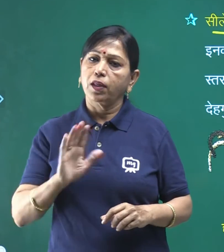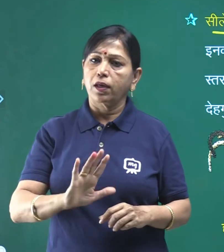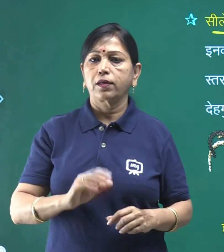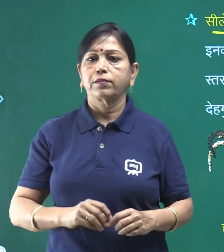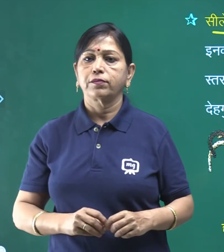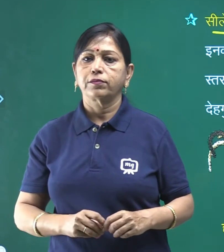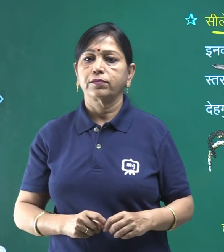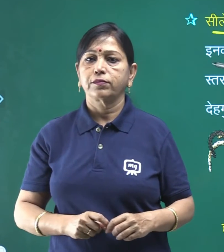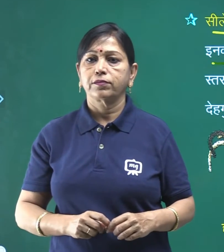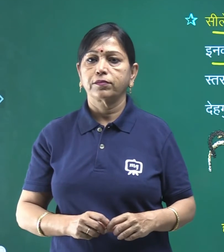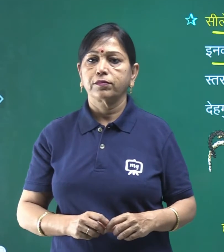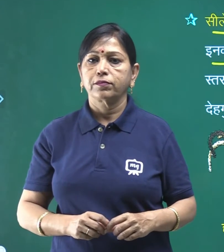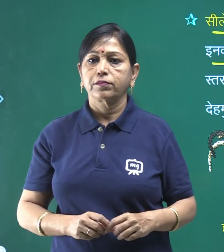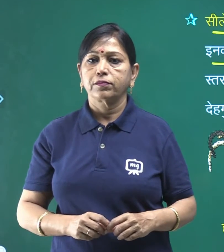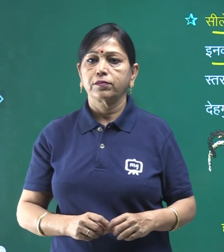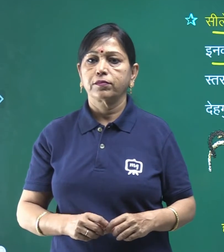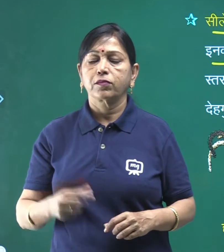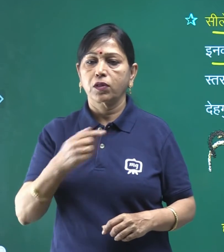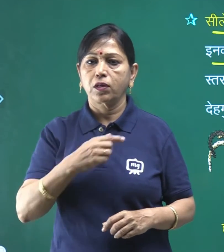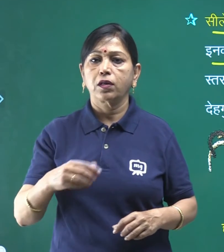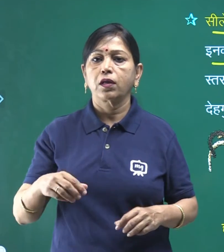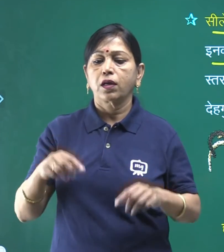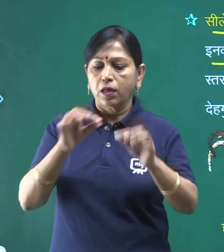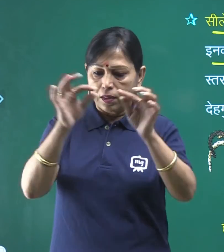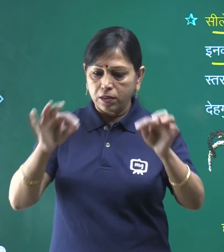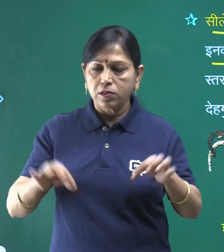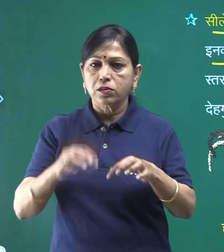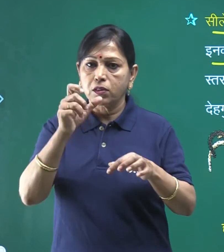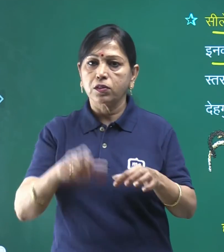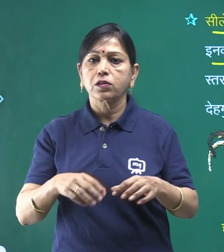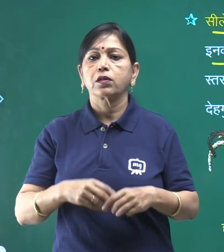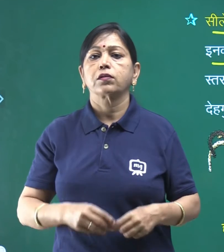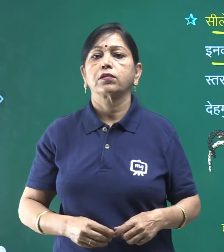हैं। इनका शारीरिक संगठन